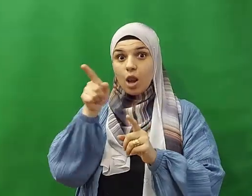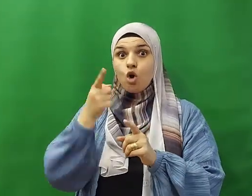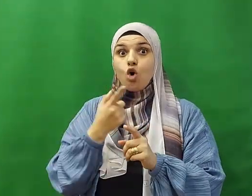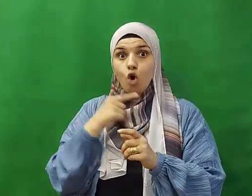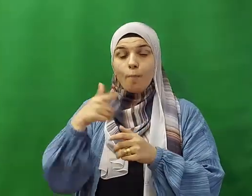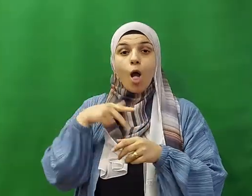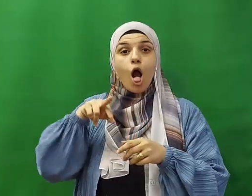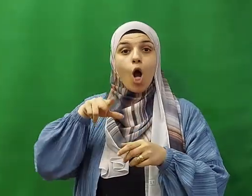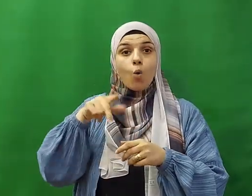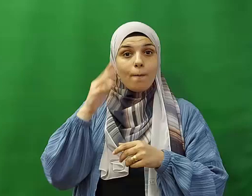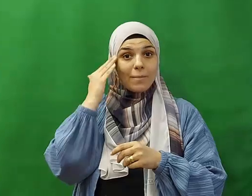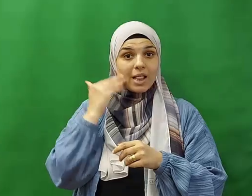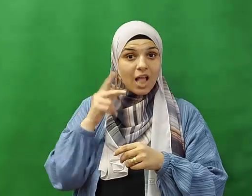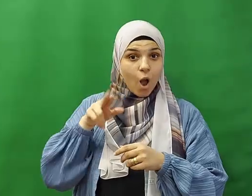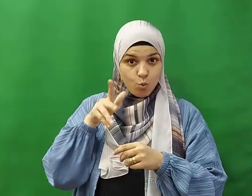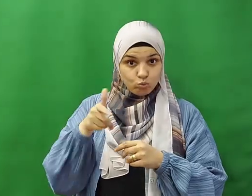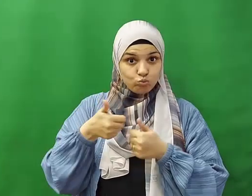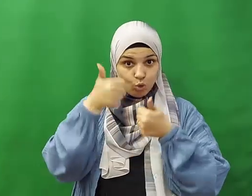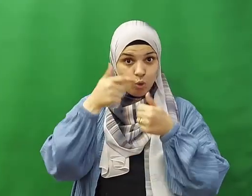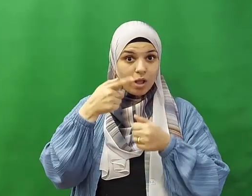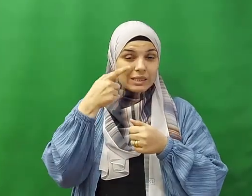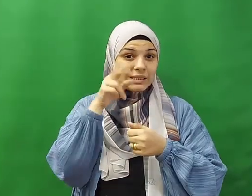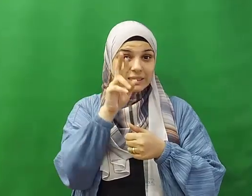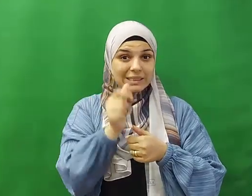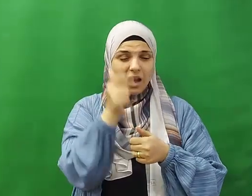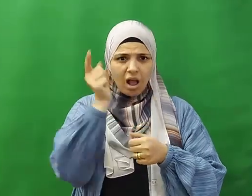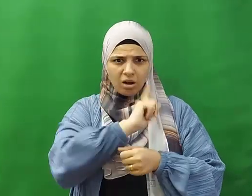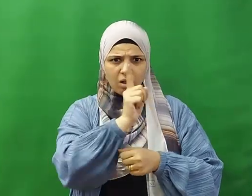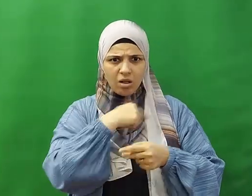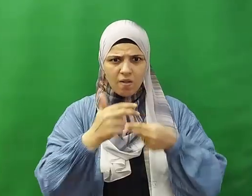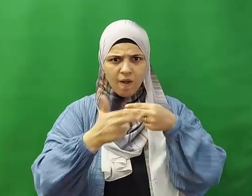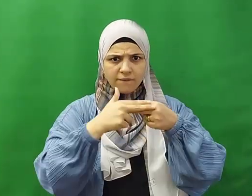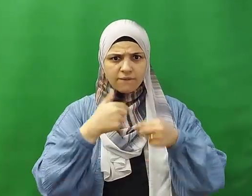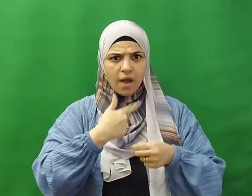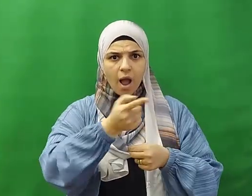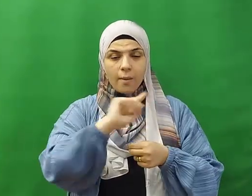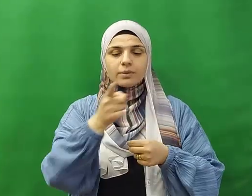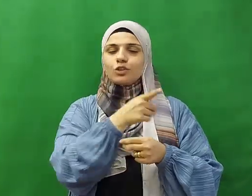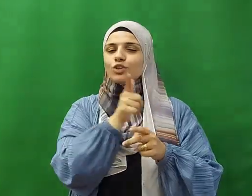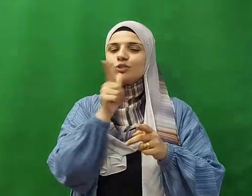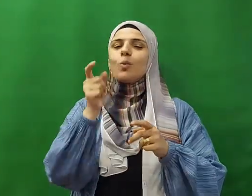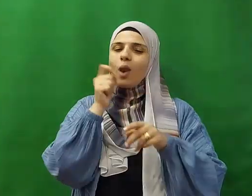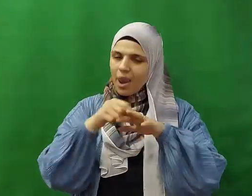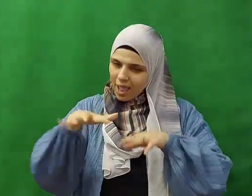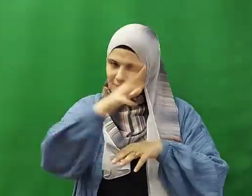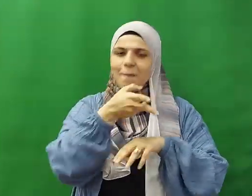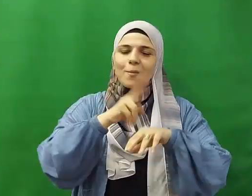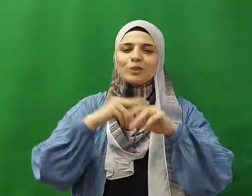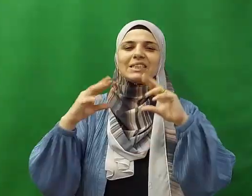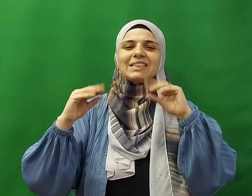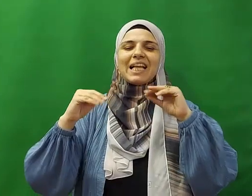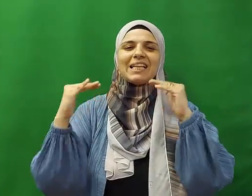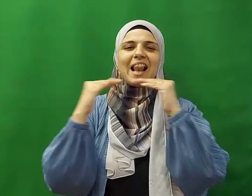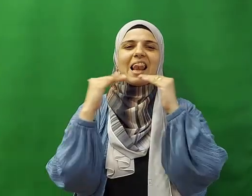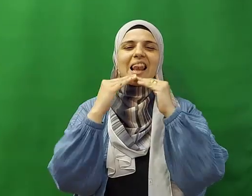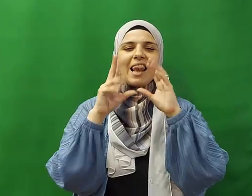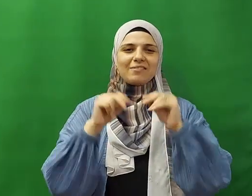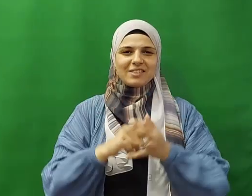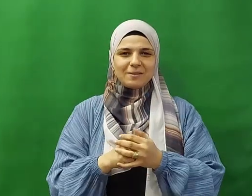قال: أفتحبه لأختك؟ قال: لا والله، جعلني الله فداءك. قال: ولا الناس